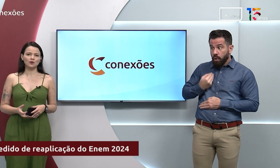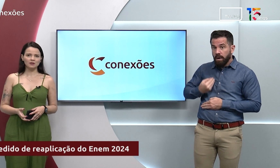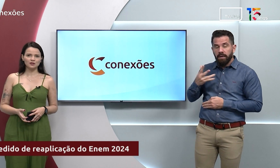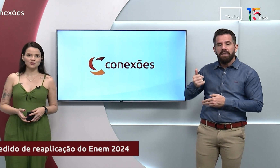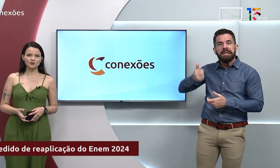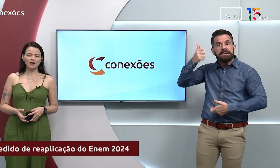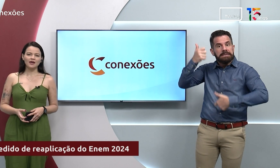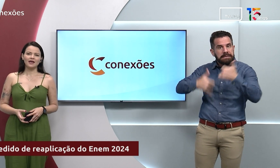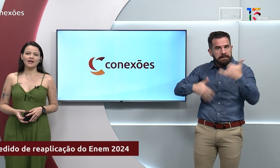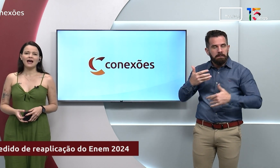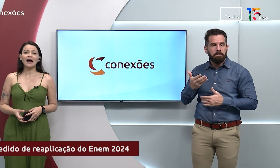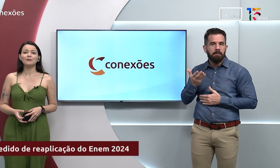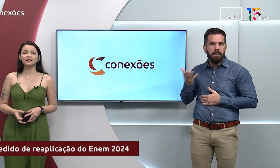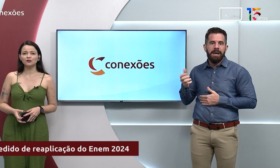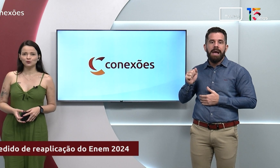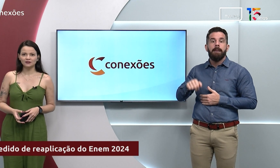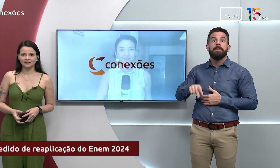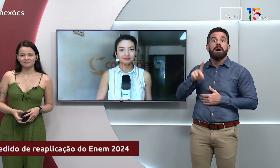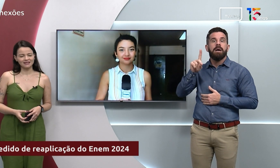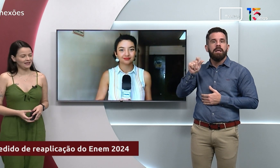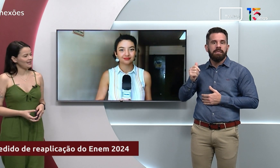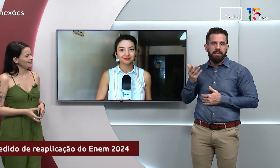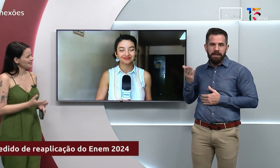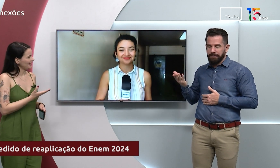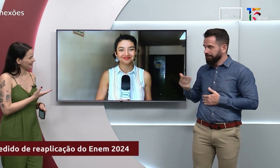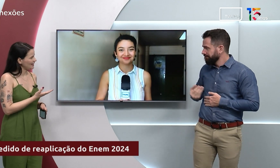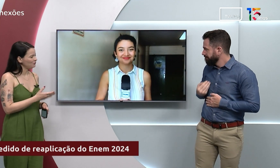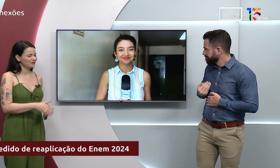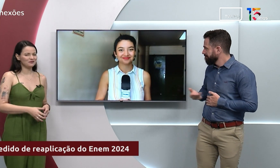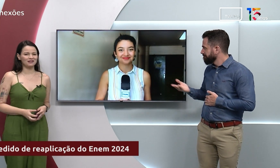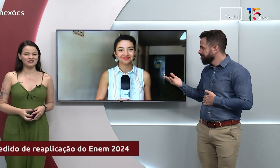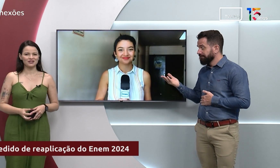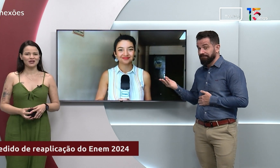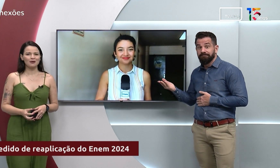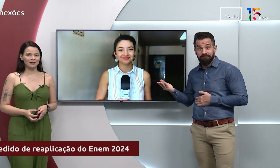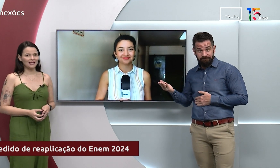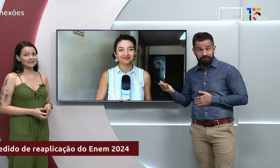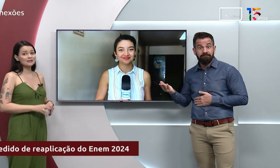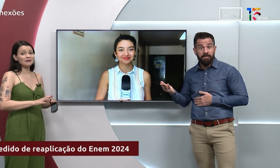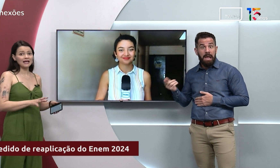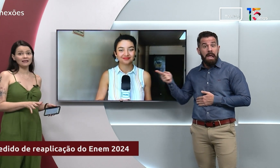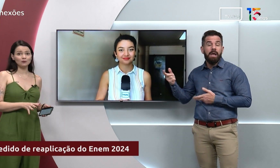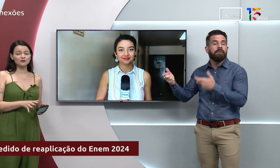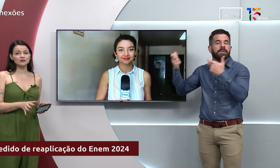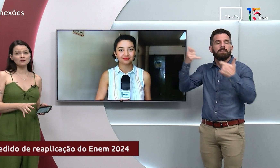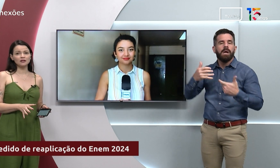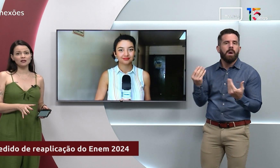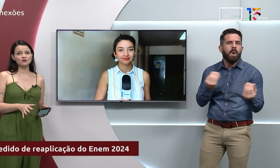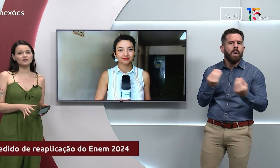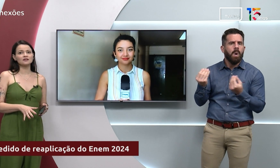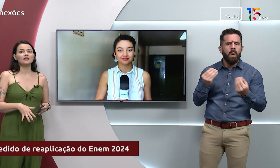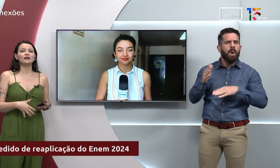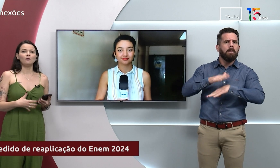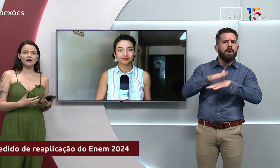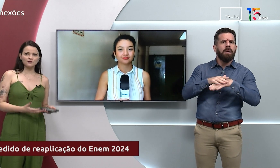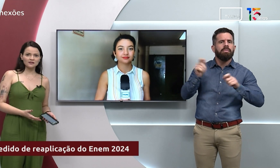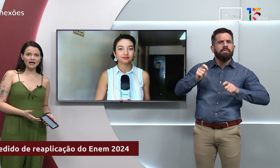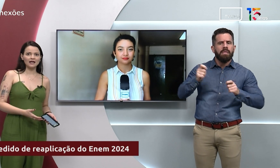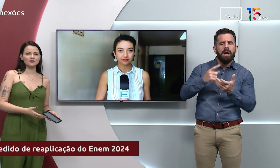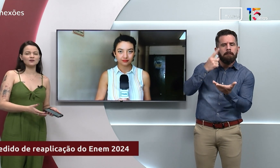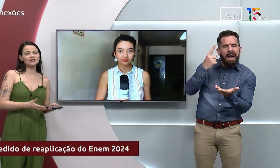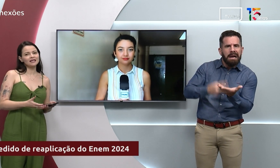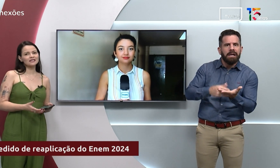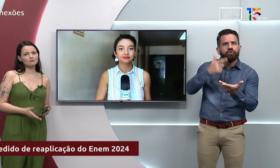mais sobre isso é a Amanda Dutra, que está aqui ao vivo com a gente para explicar então para os estudantes quais